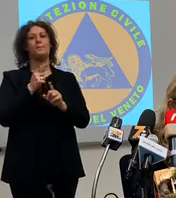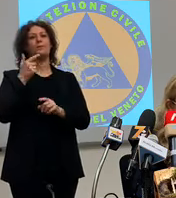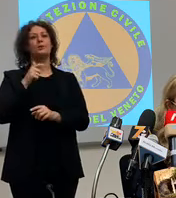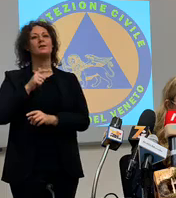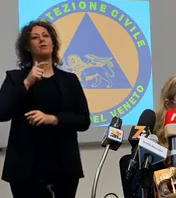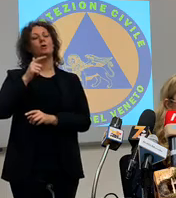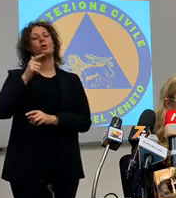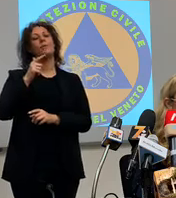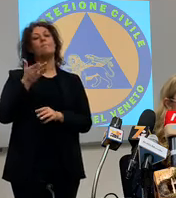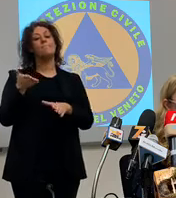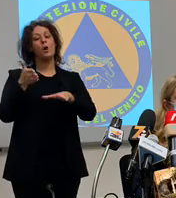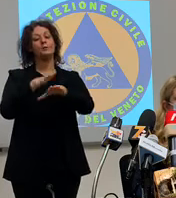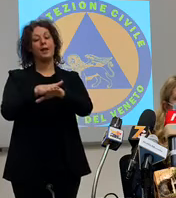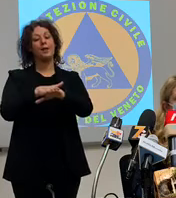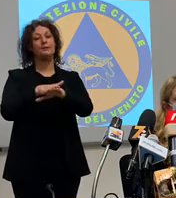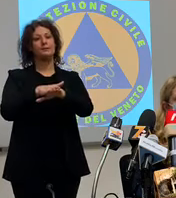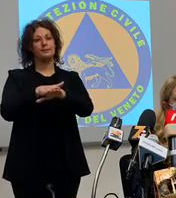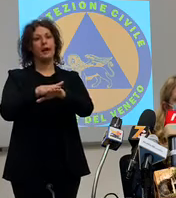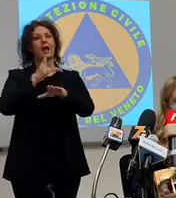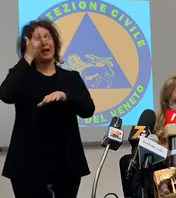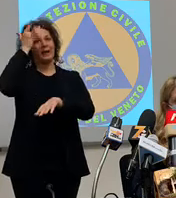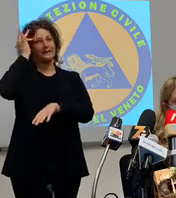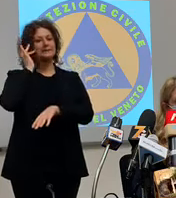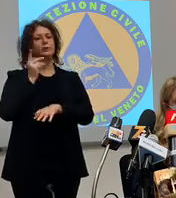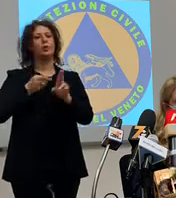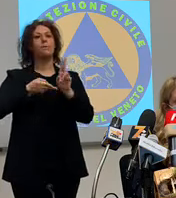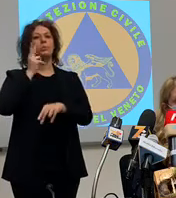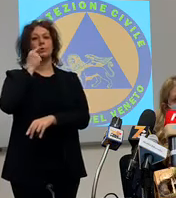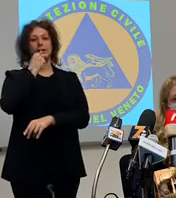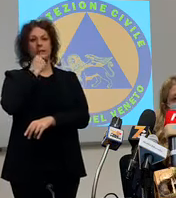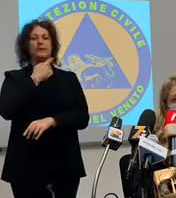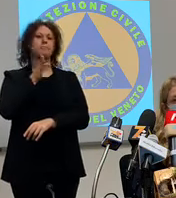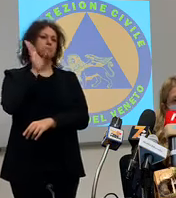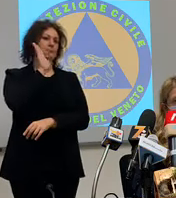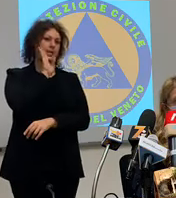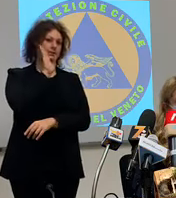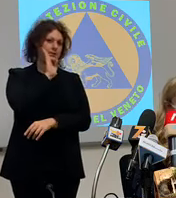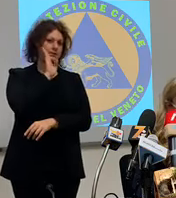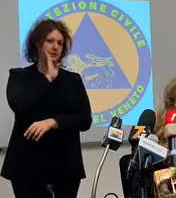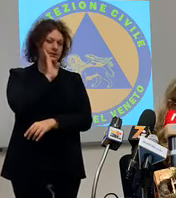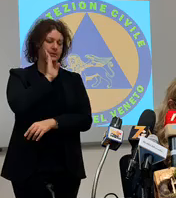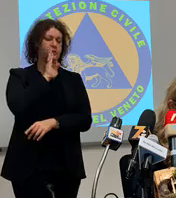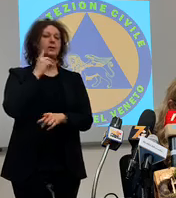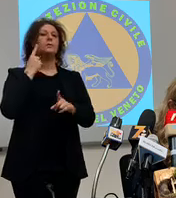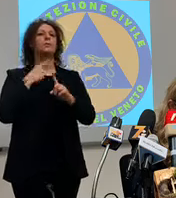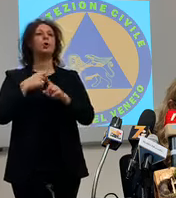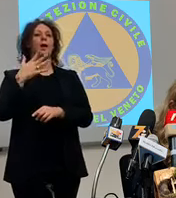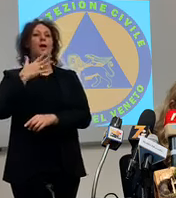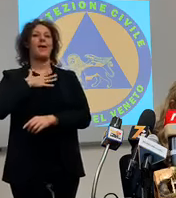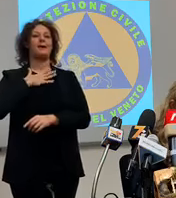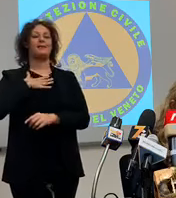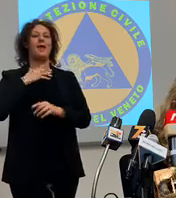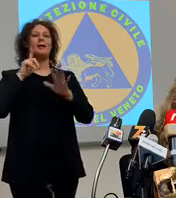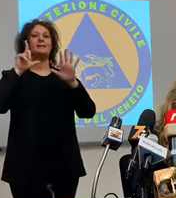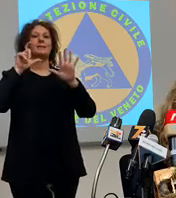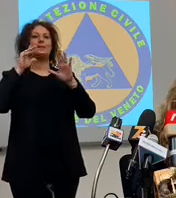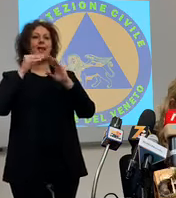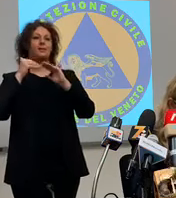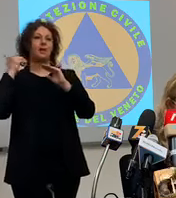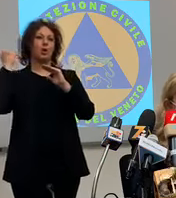mortalità sono l'appartenenza sesso maschile e poi l'età superiore ai 70